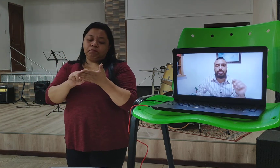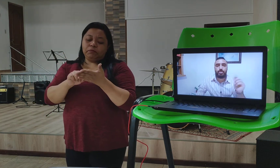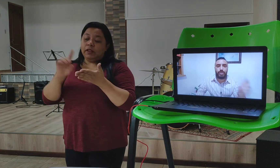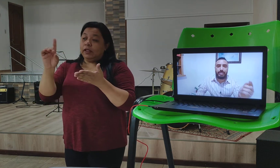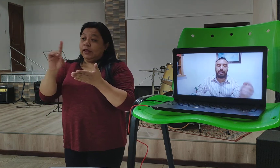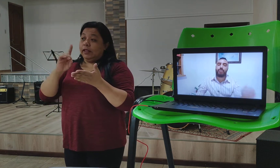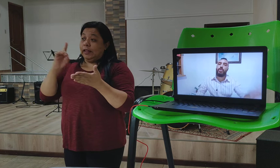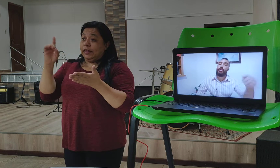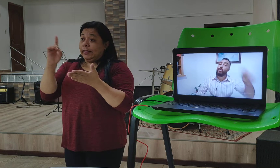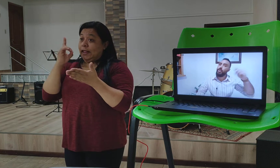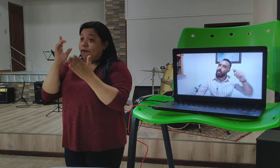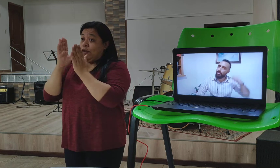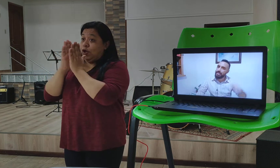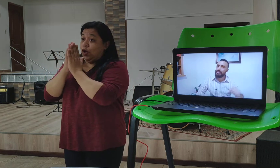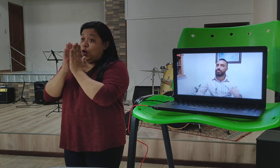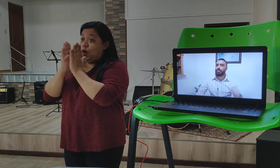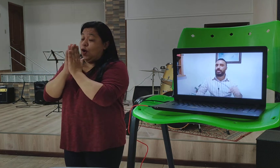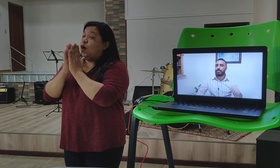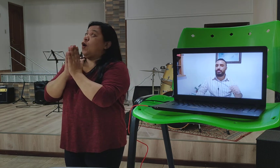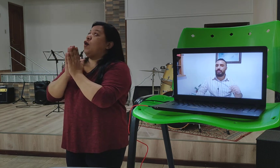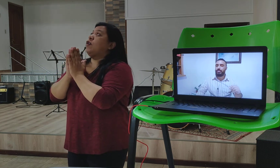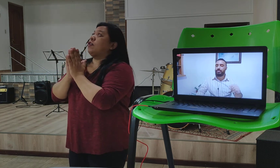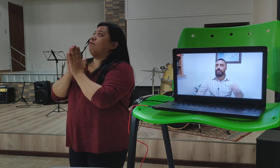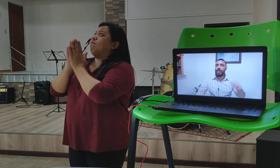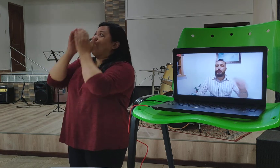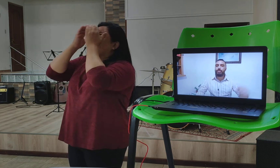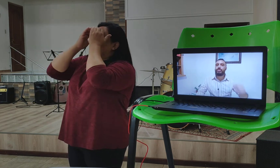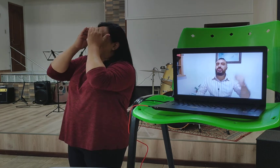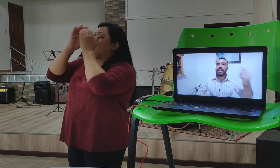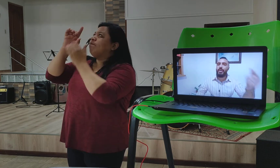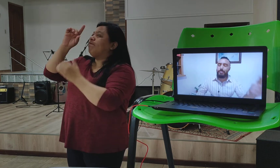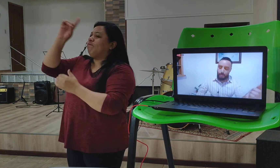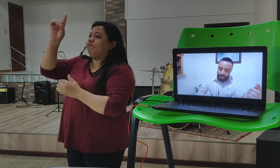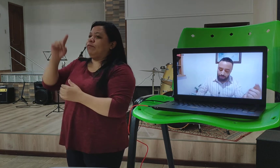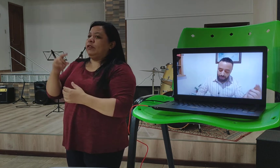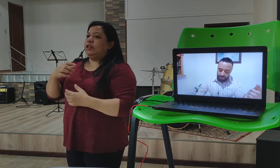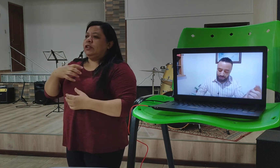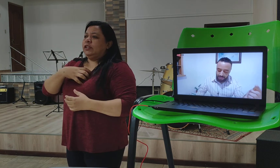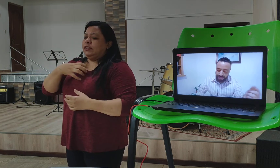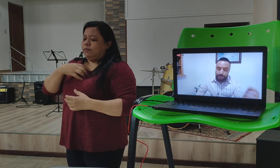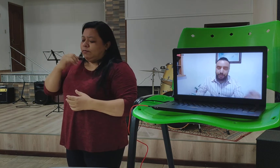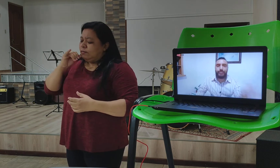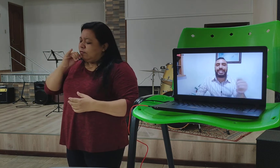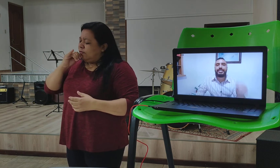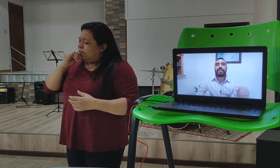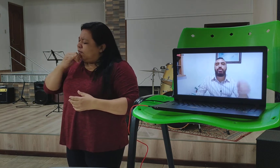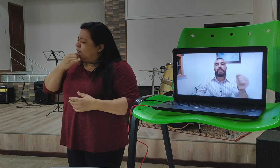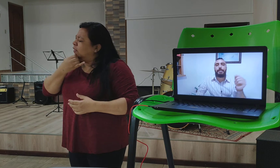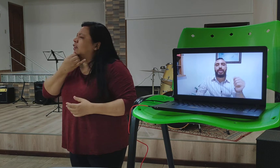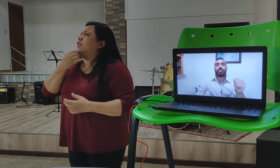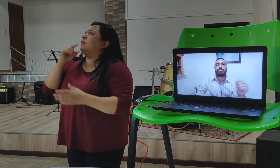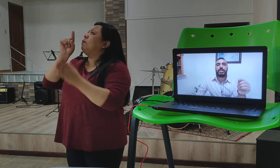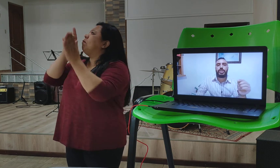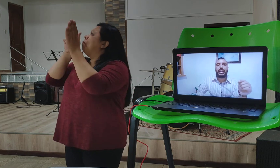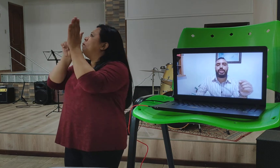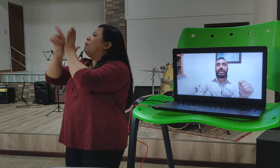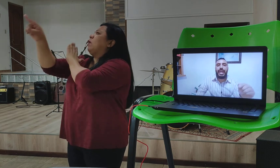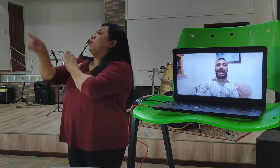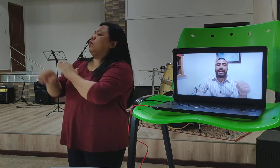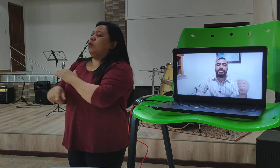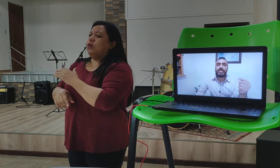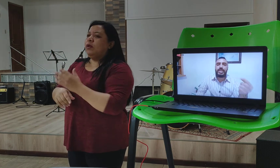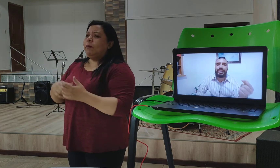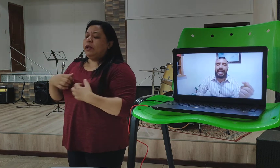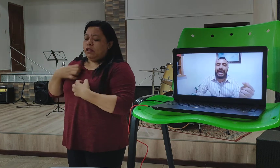Davi nessa sua oração, ou o homem segundo o coração de Deus, no seu momento de tristeza, fazendo uma pergunta cheia